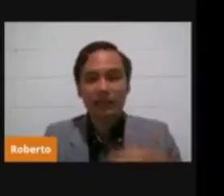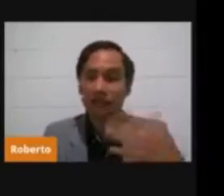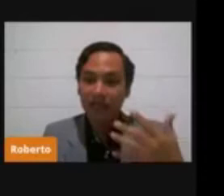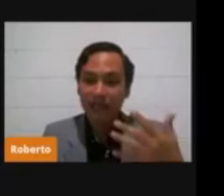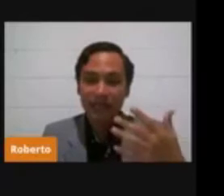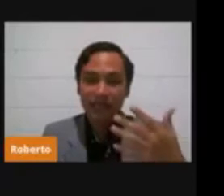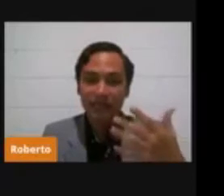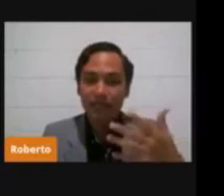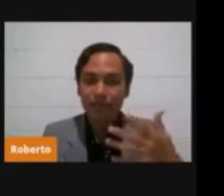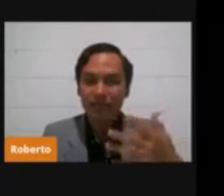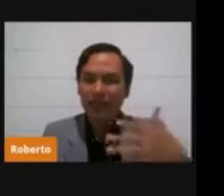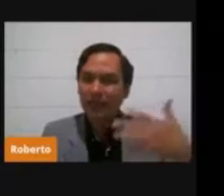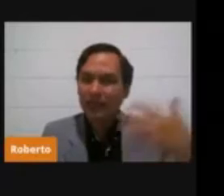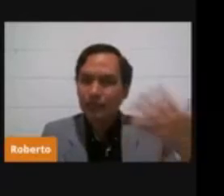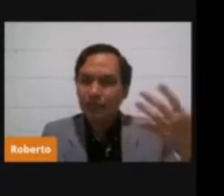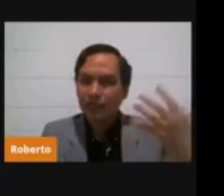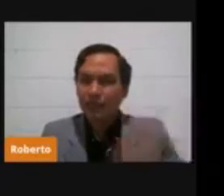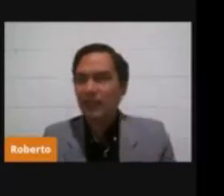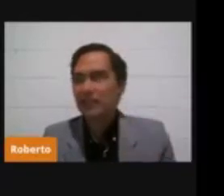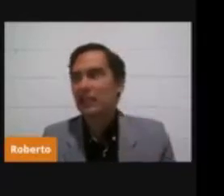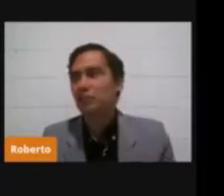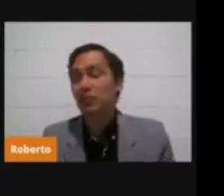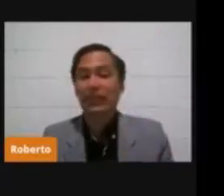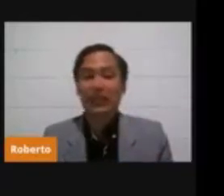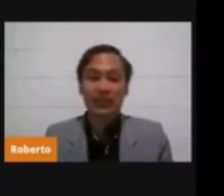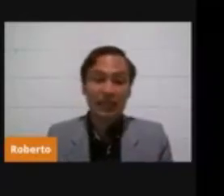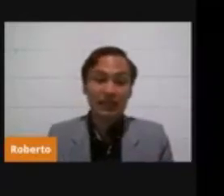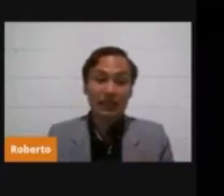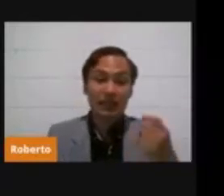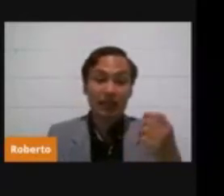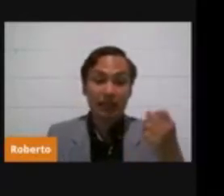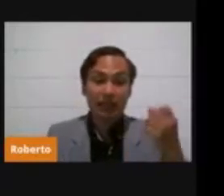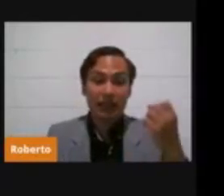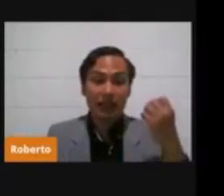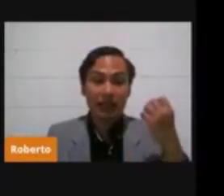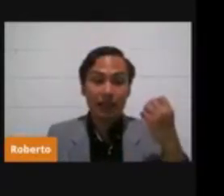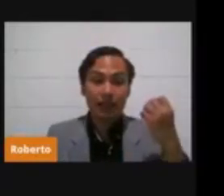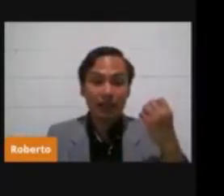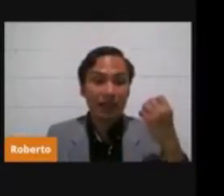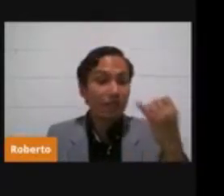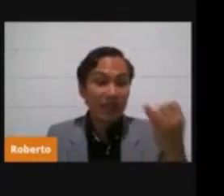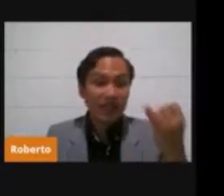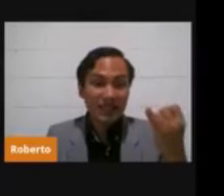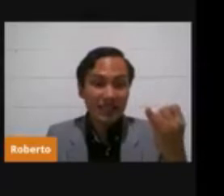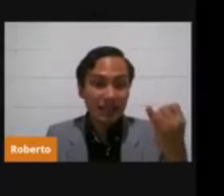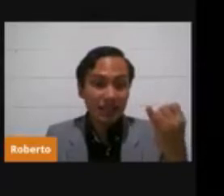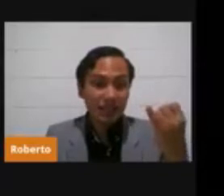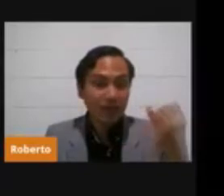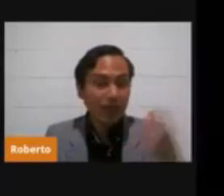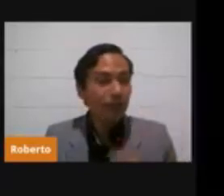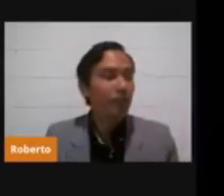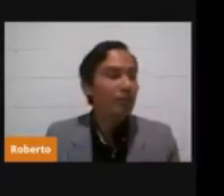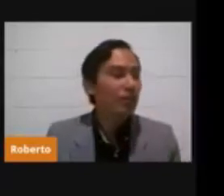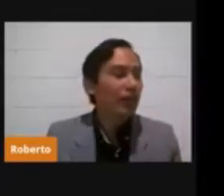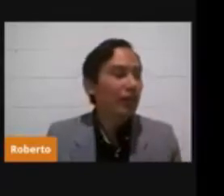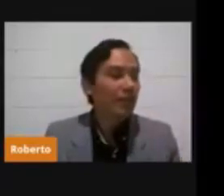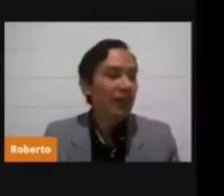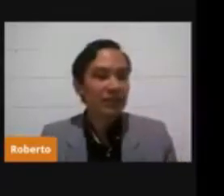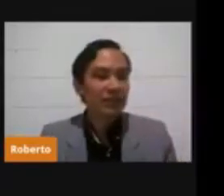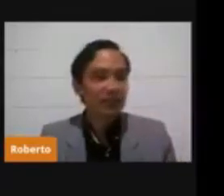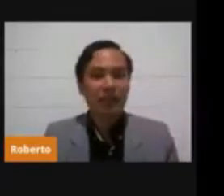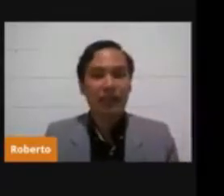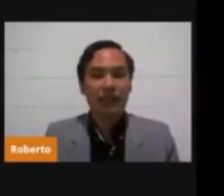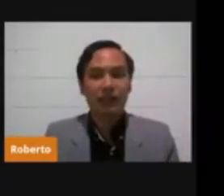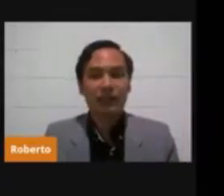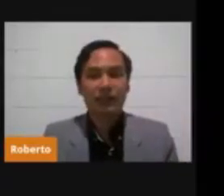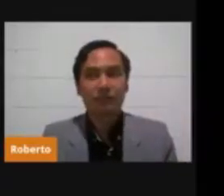diferentes. ¿Diferencias? ¿Qué tipo de diferencias? Pues diferencias en pensamiento, podemos mencionar. Sí,